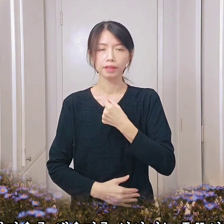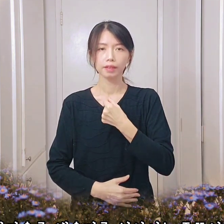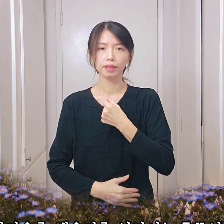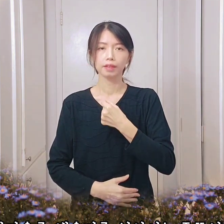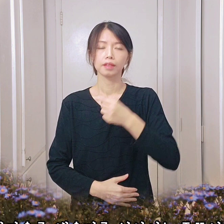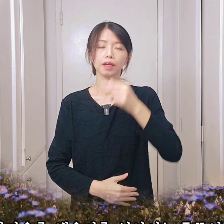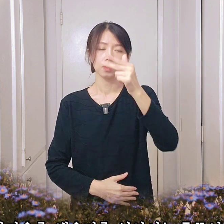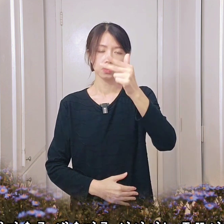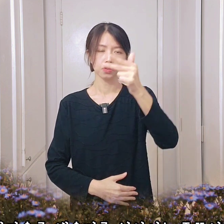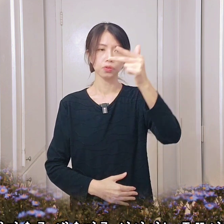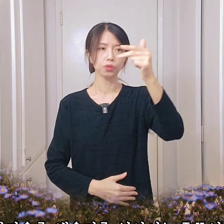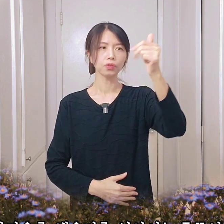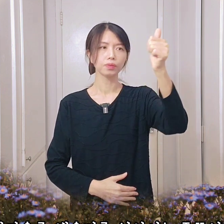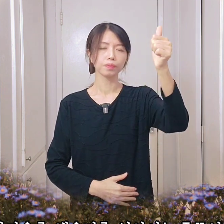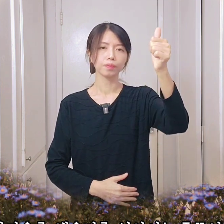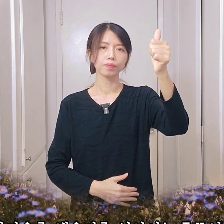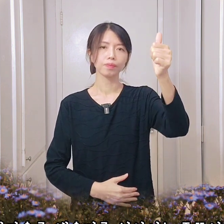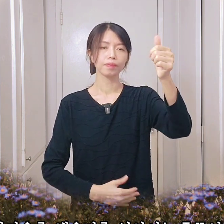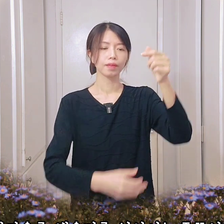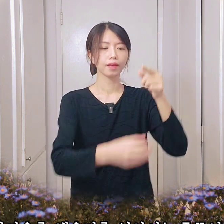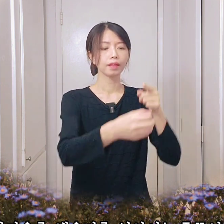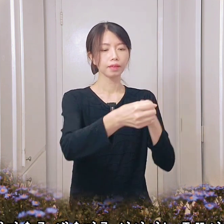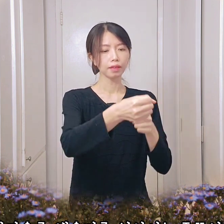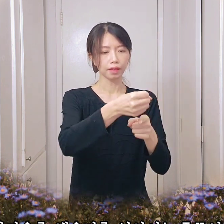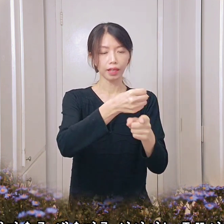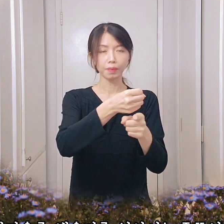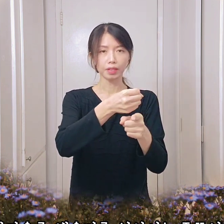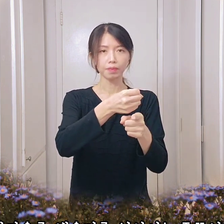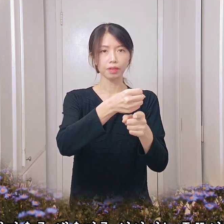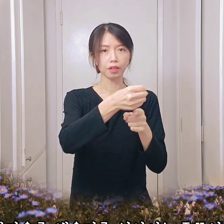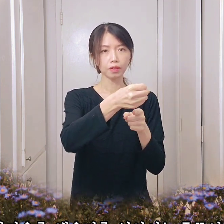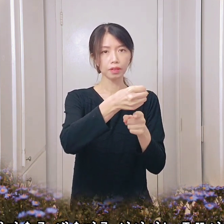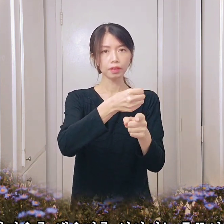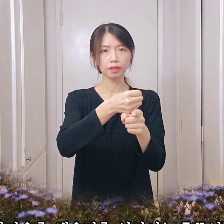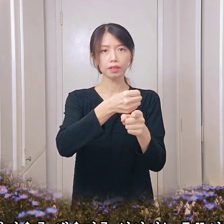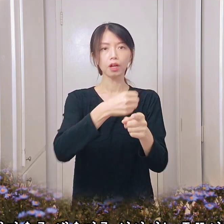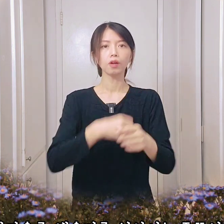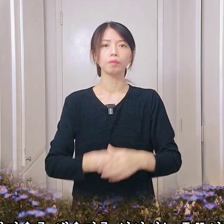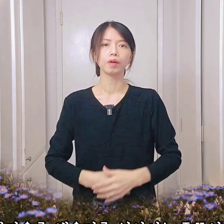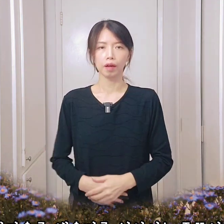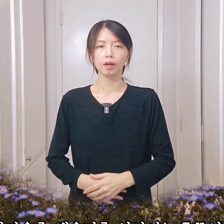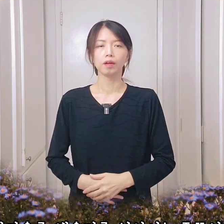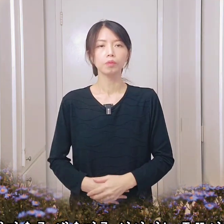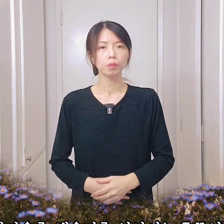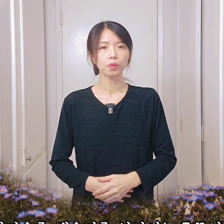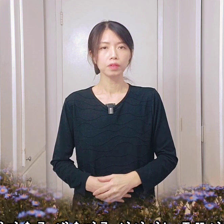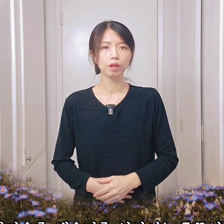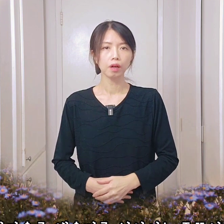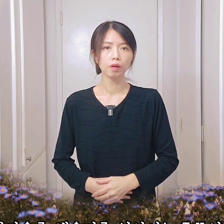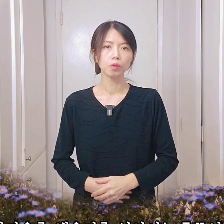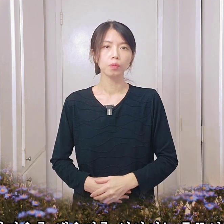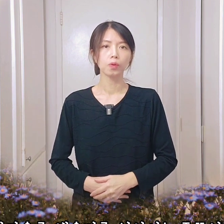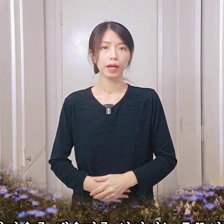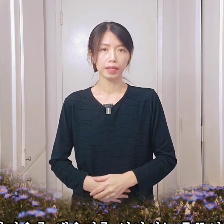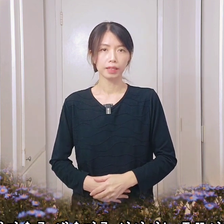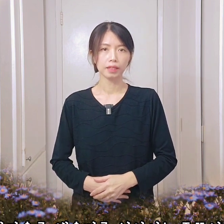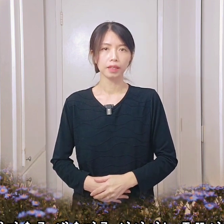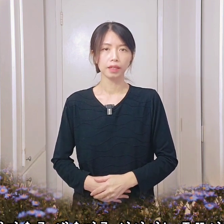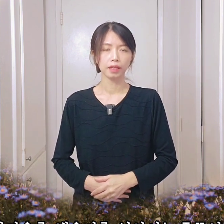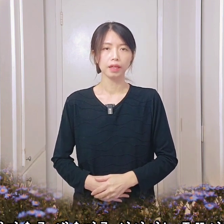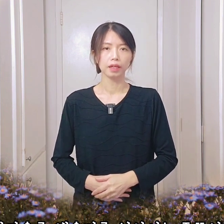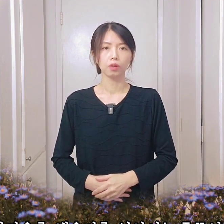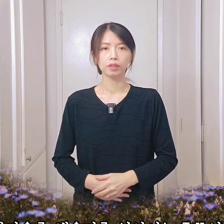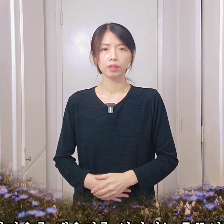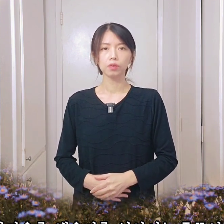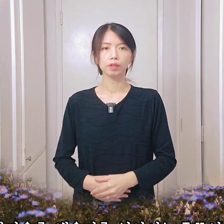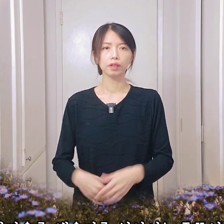원하시는 주, 뜻, 아까 말씀드렸죠? 뜻처럼, 뭐뭐처럼,